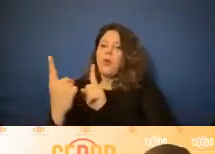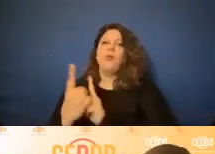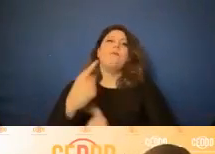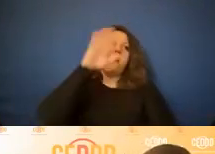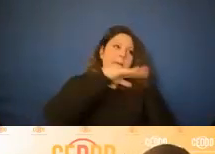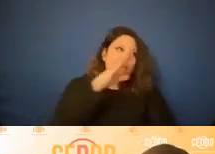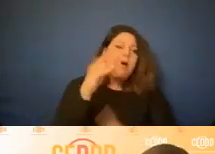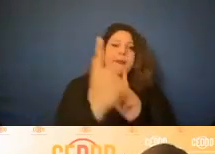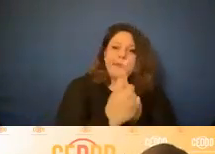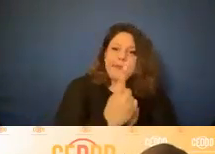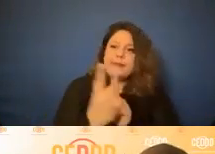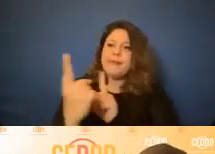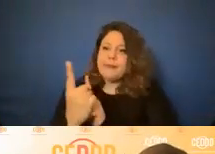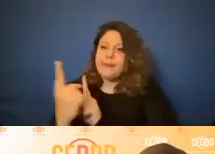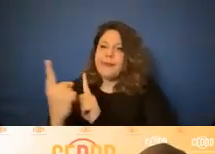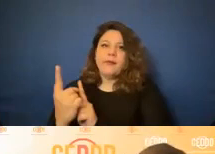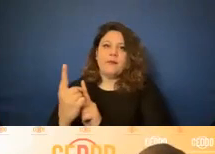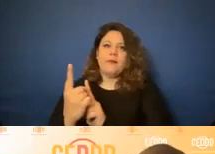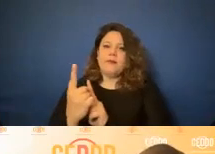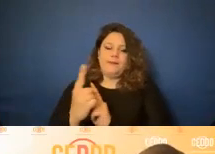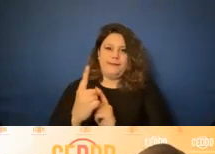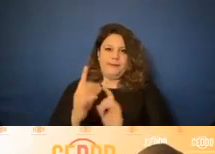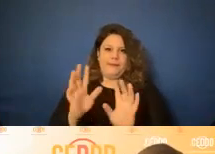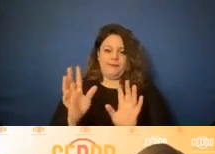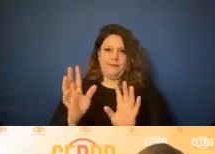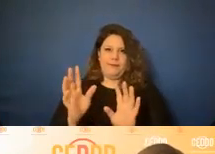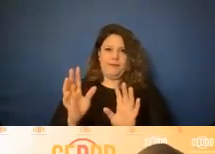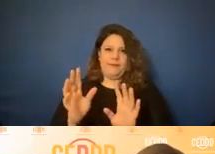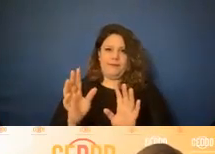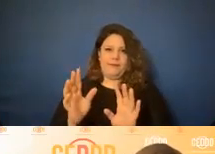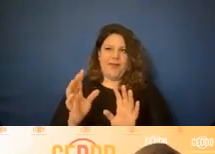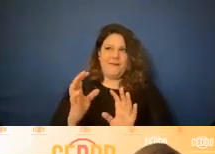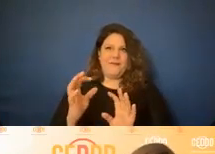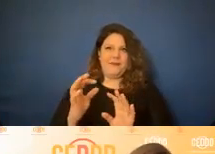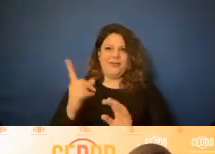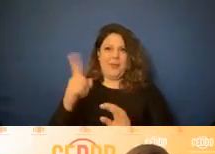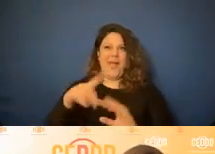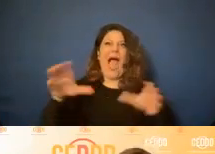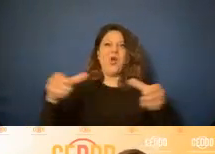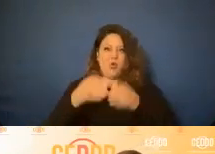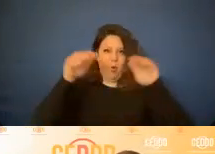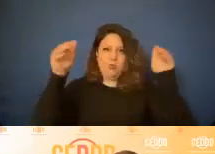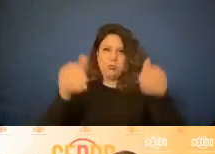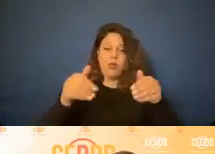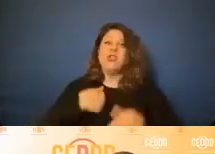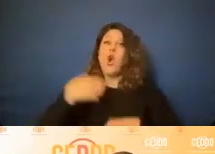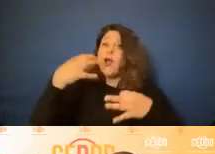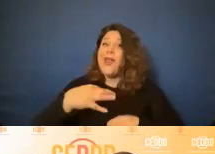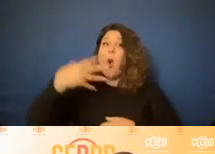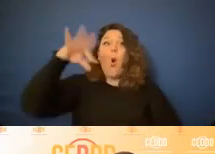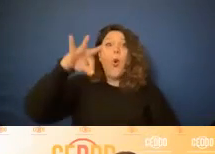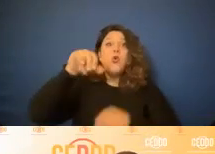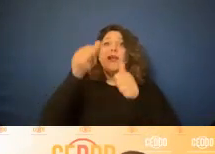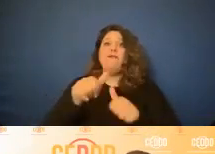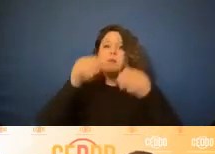de otro, cuando se pueda con los dos. No, mira, vamos a ver. Y ya me meto un poquito aquí con la situación. Yo creo que la única forma de intervenir a corto plazo, sin